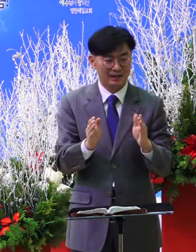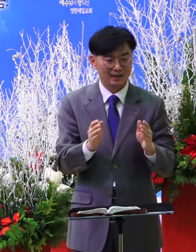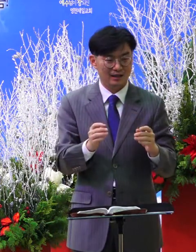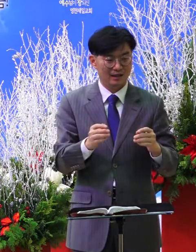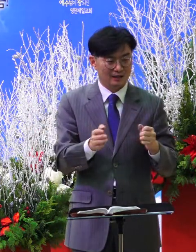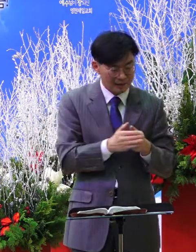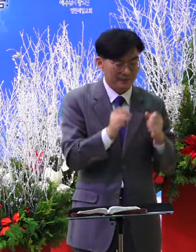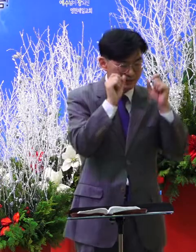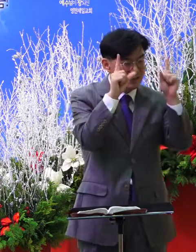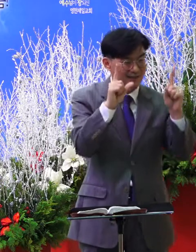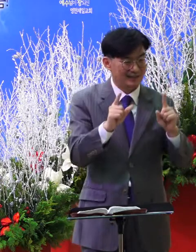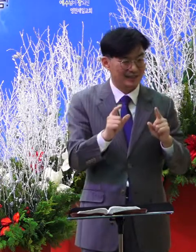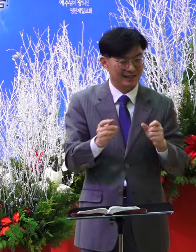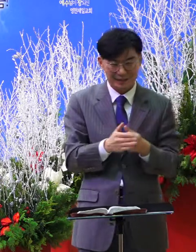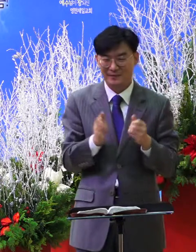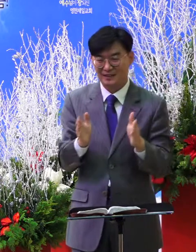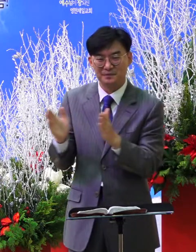깨어있으라.